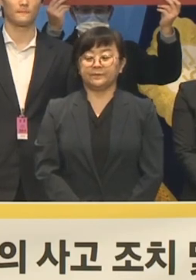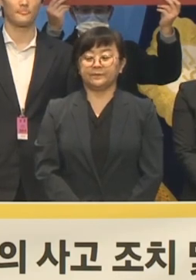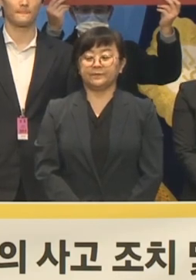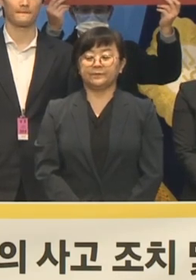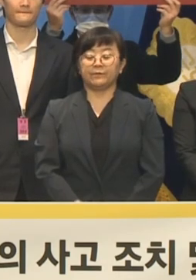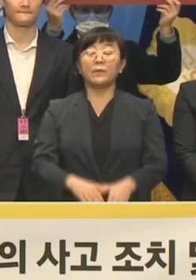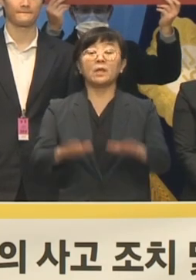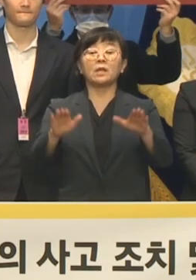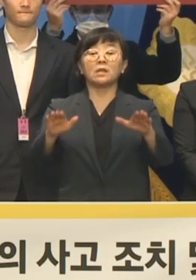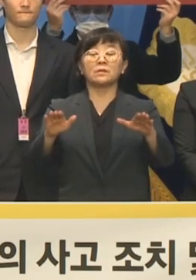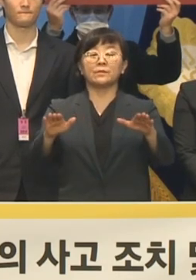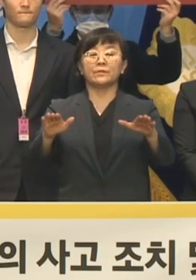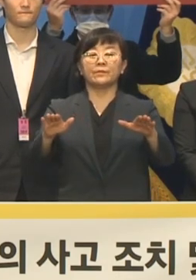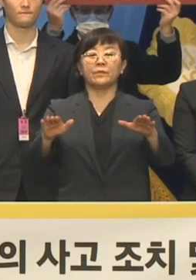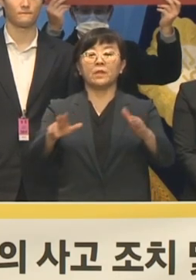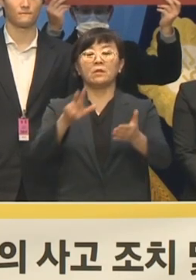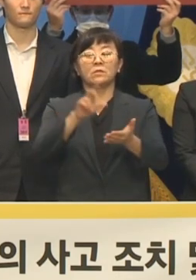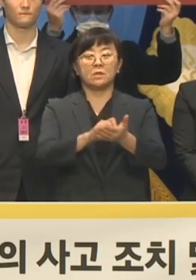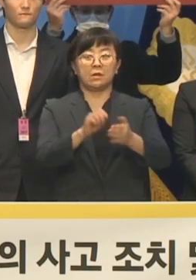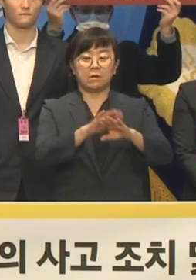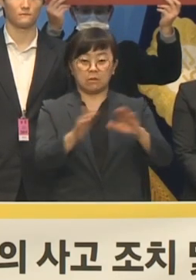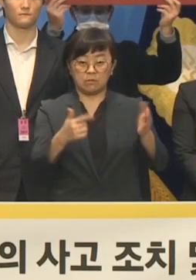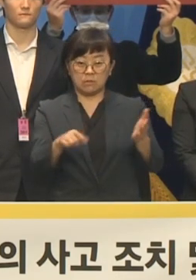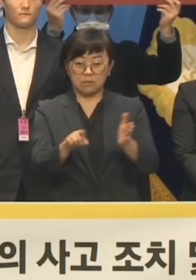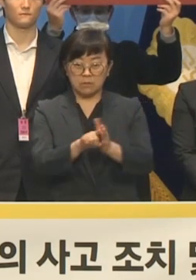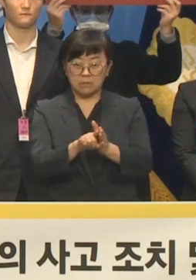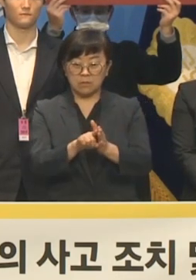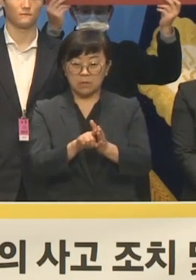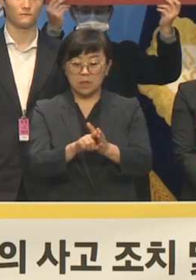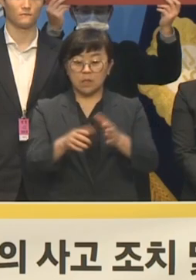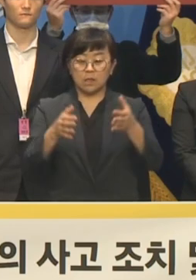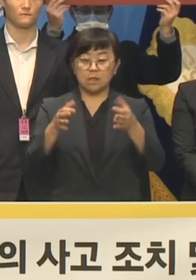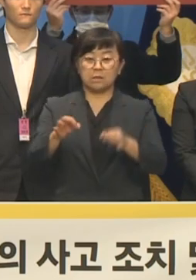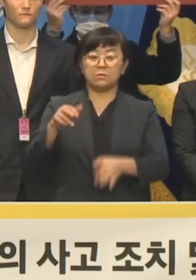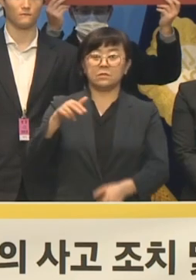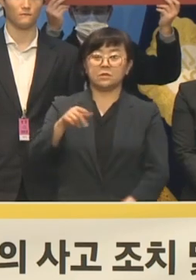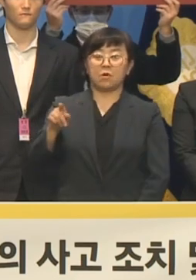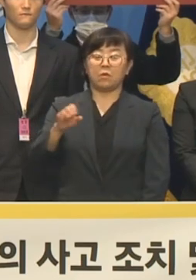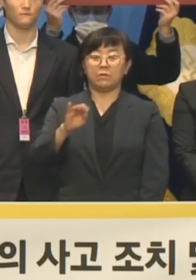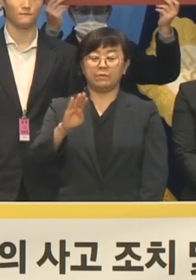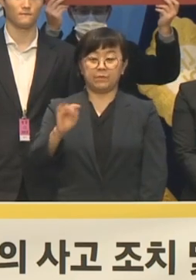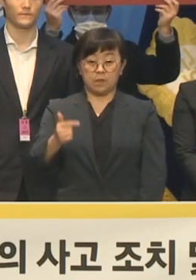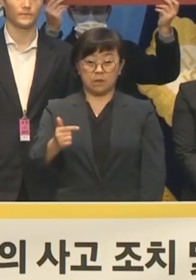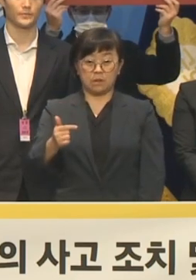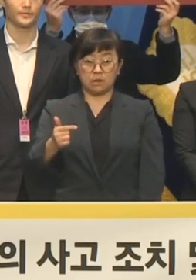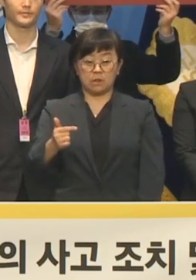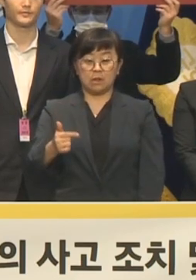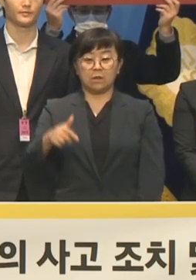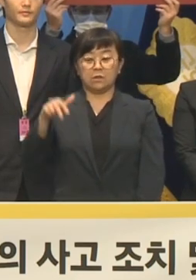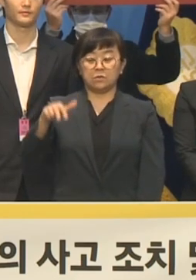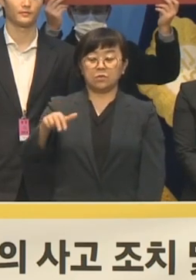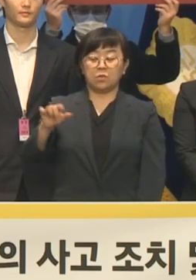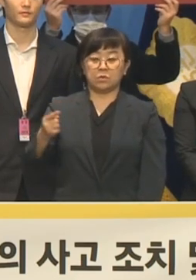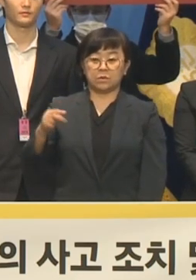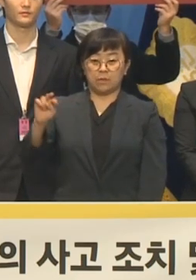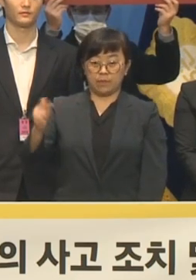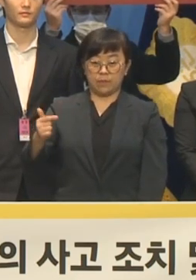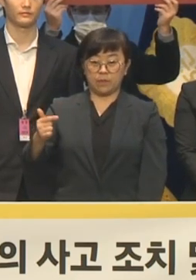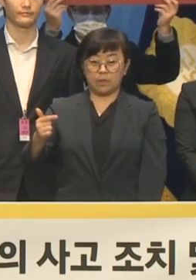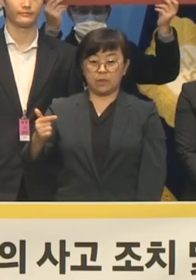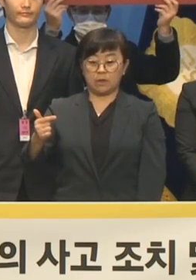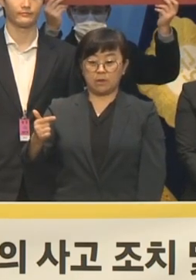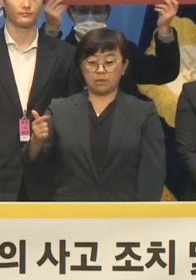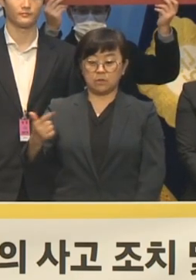지금 이 자리에 이 문제를 해결하기 위해 김정빈 선수를 비롯해 조선 파일럿